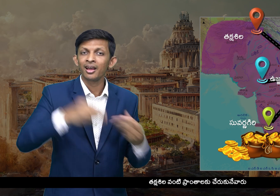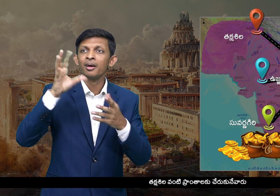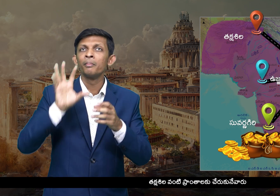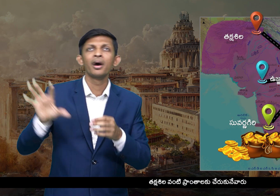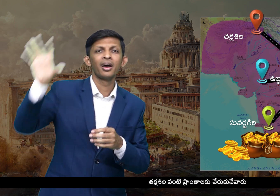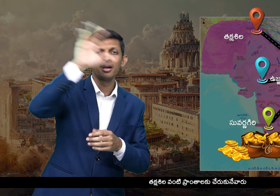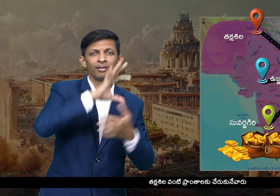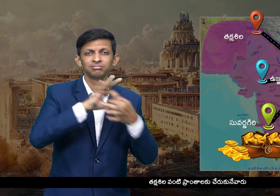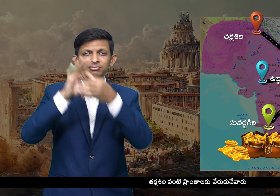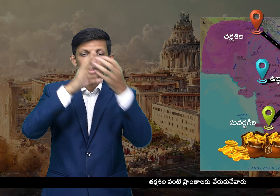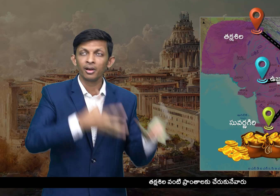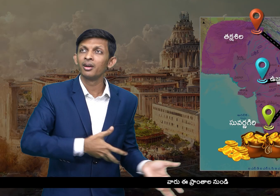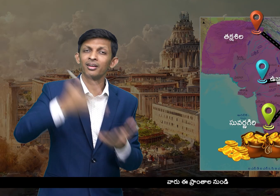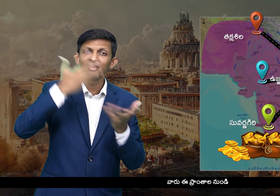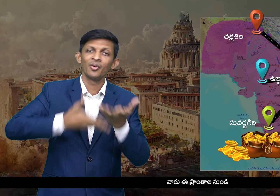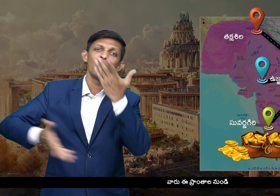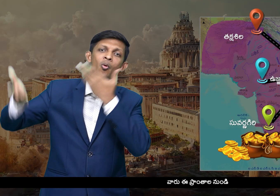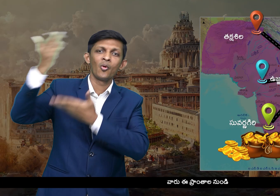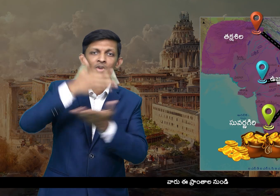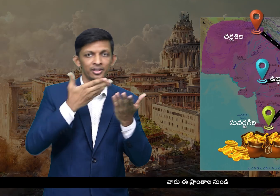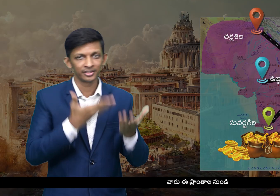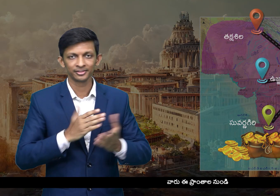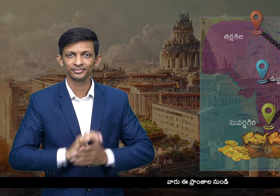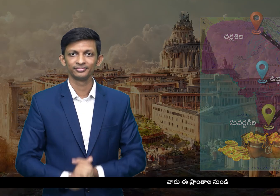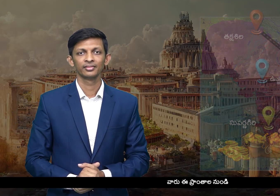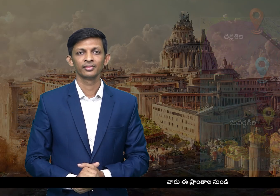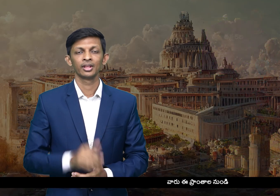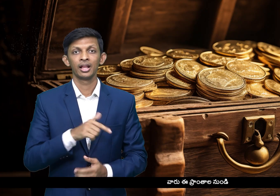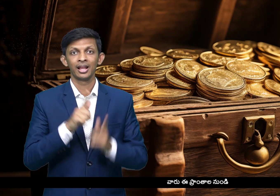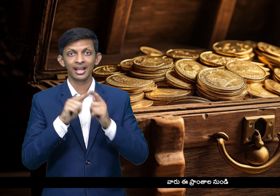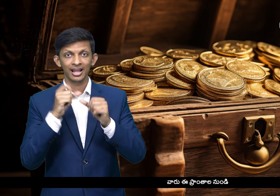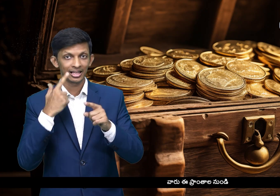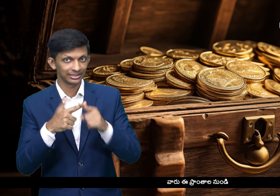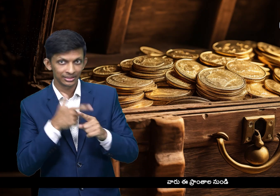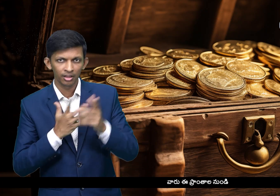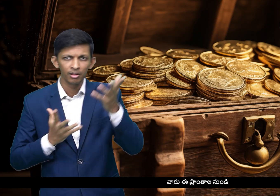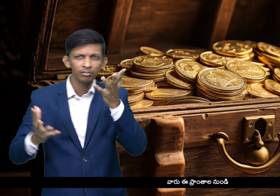తక్షశిల వంటి ప్రాంతాలకు చేరుకునేవారు. వారు ఈ ప్రాంతాల నుండి